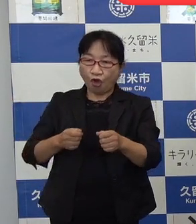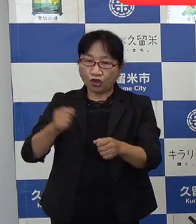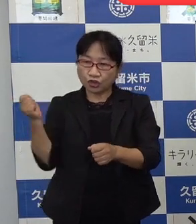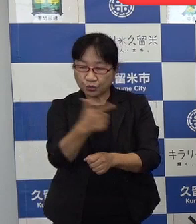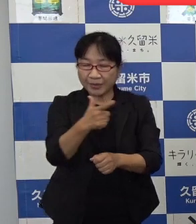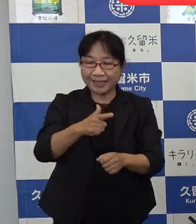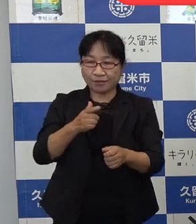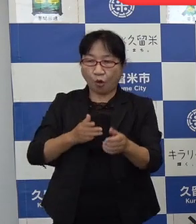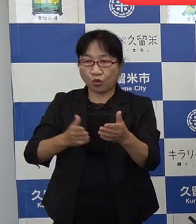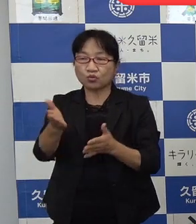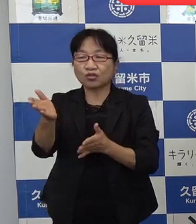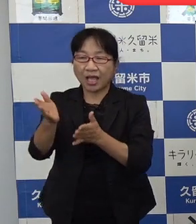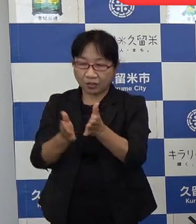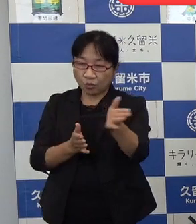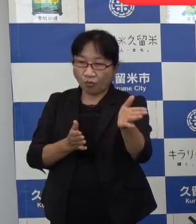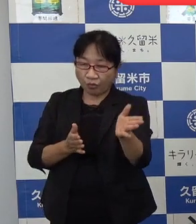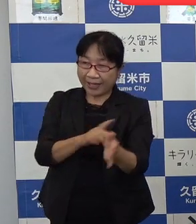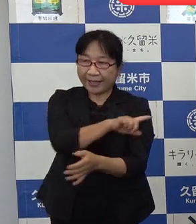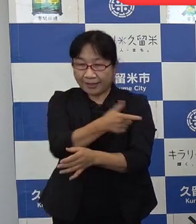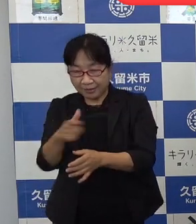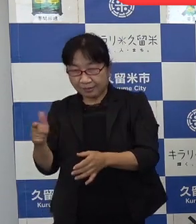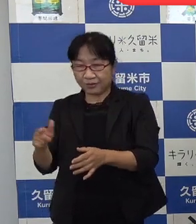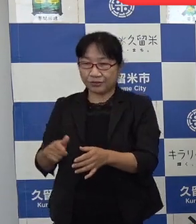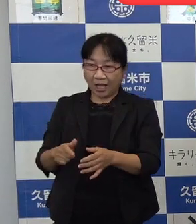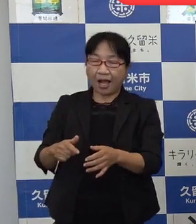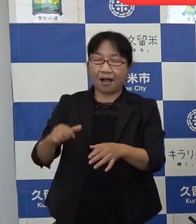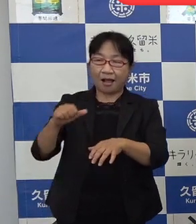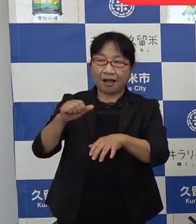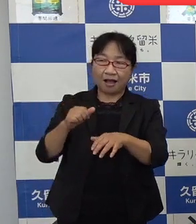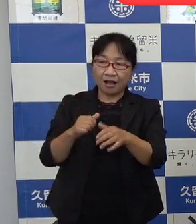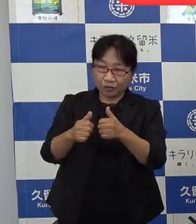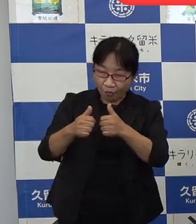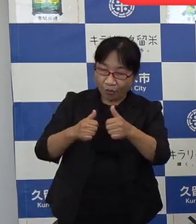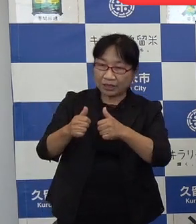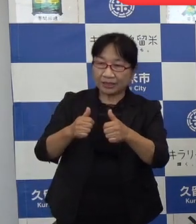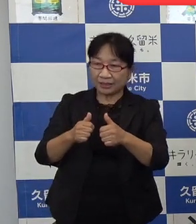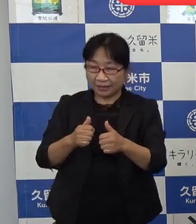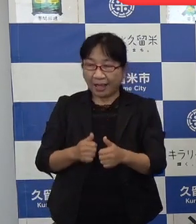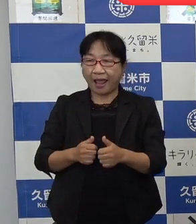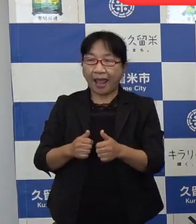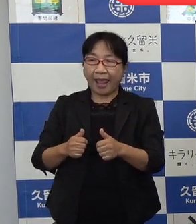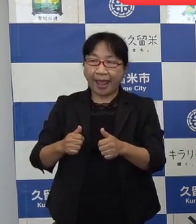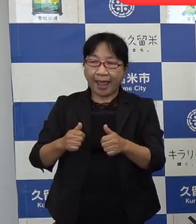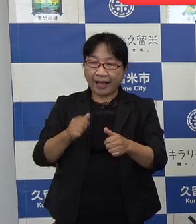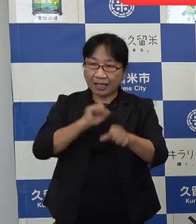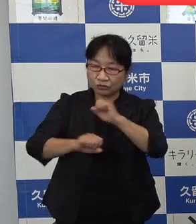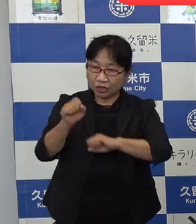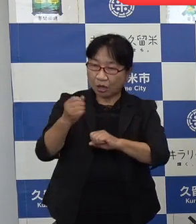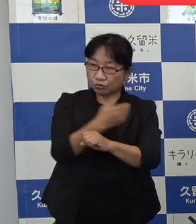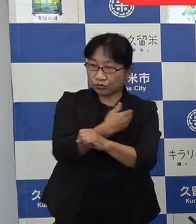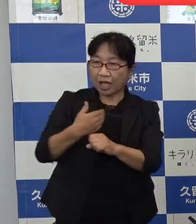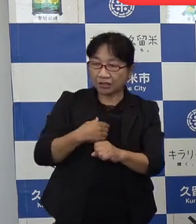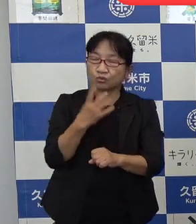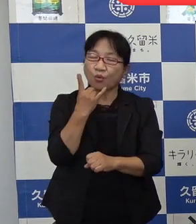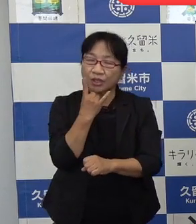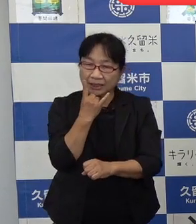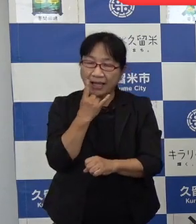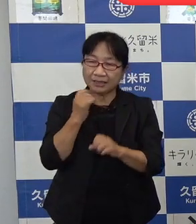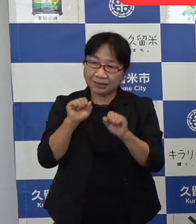で様々な競技でジュニアアスリートが活躍ができることをしていただけると思っております